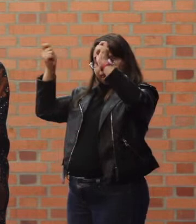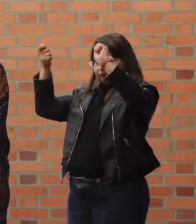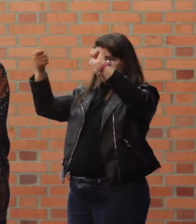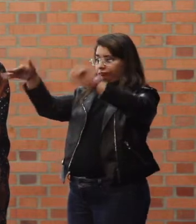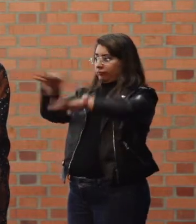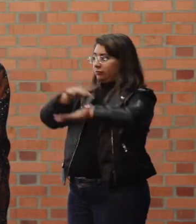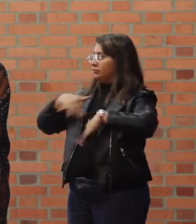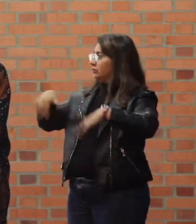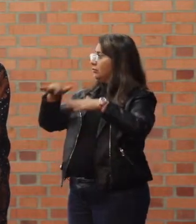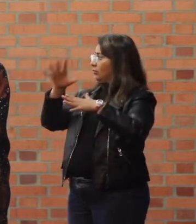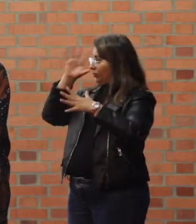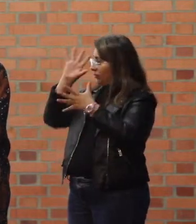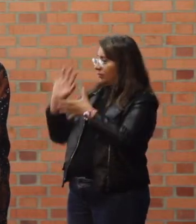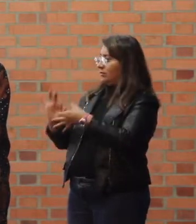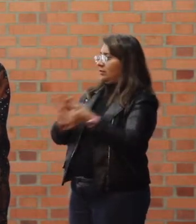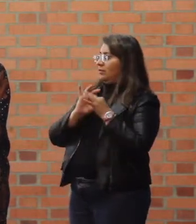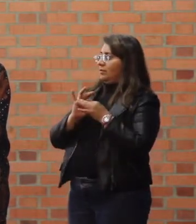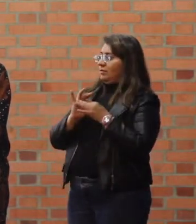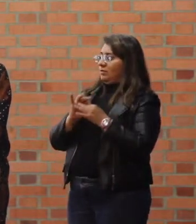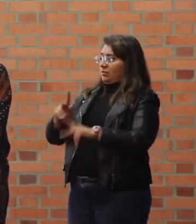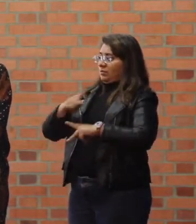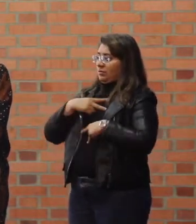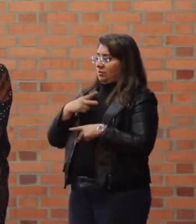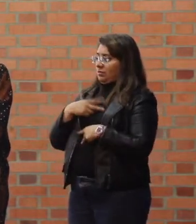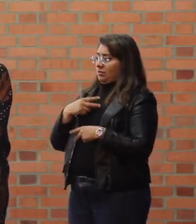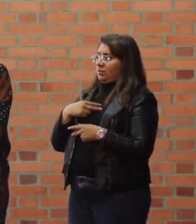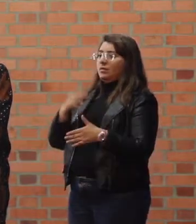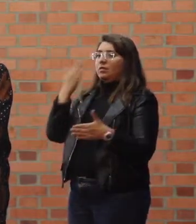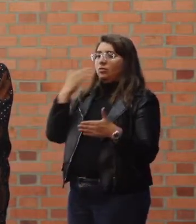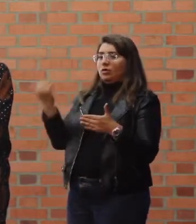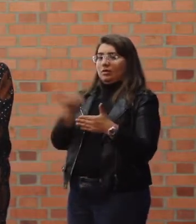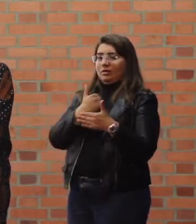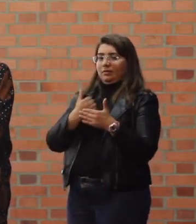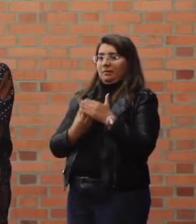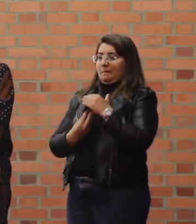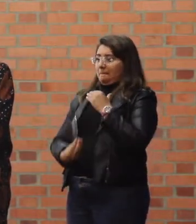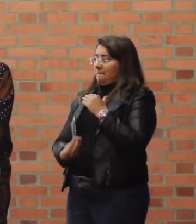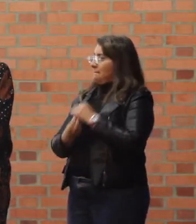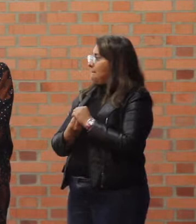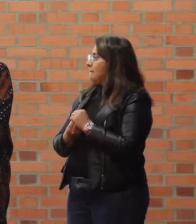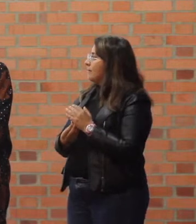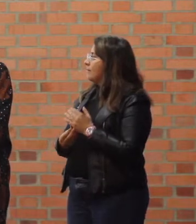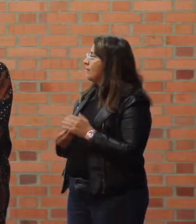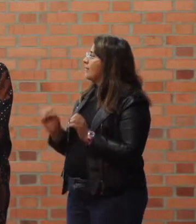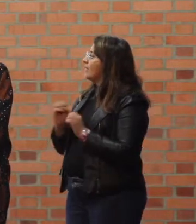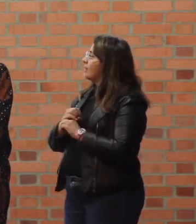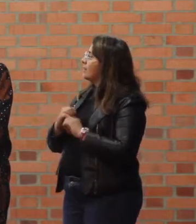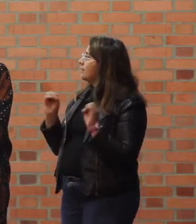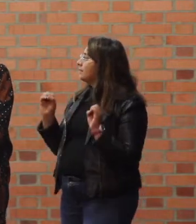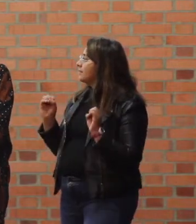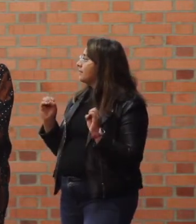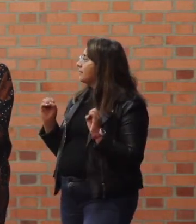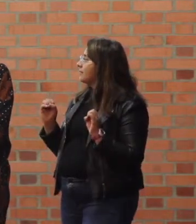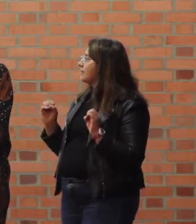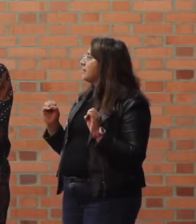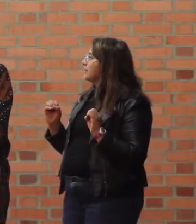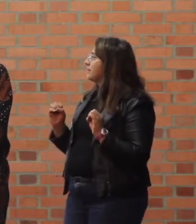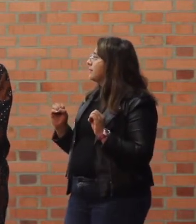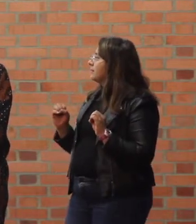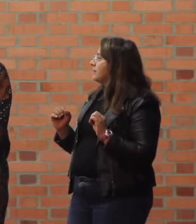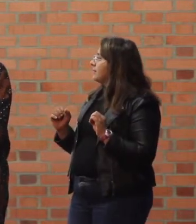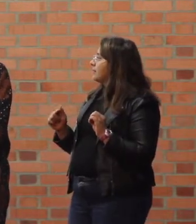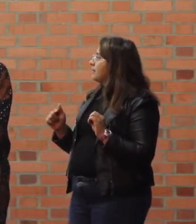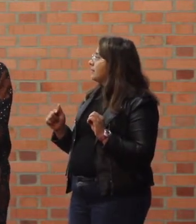existan entornos de legitimidad frente a las decisiones de las mujeres nadie Acá está